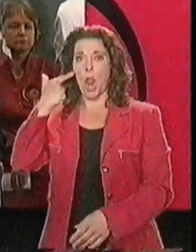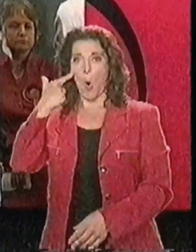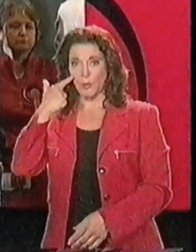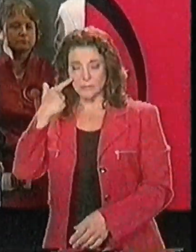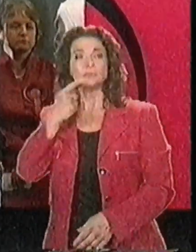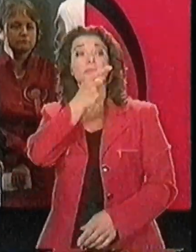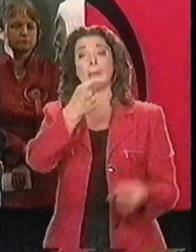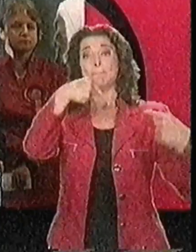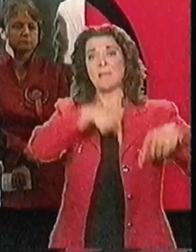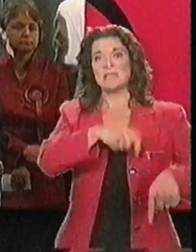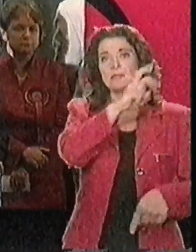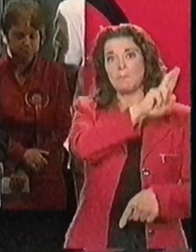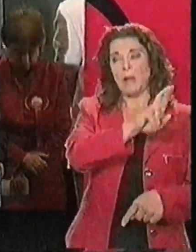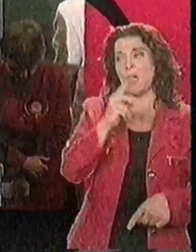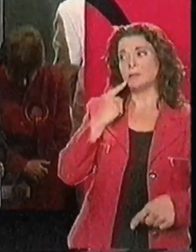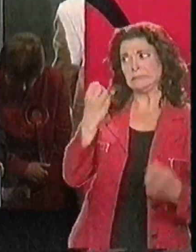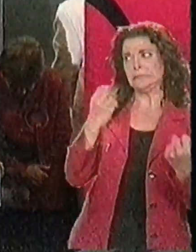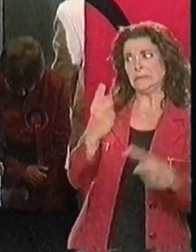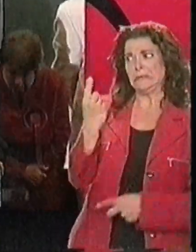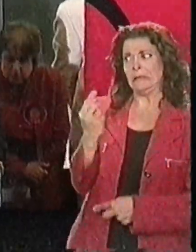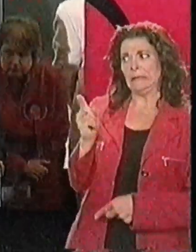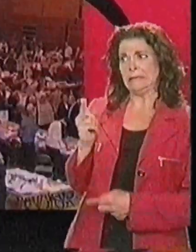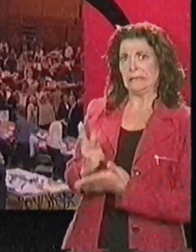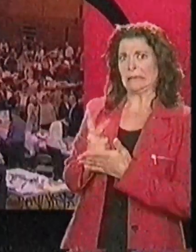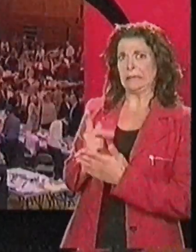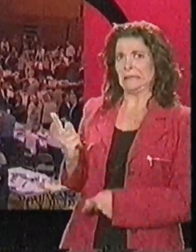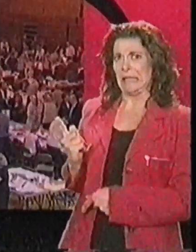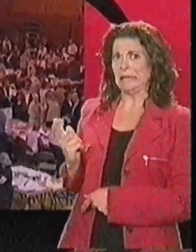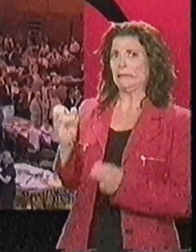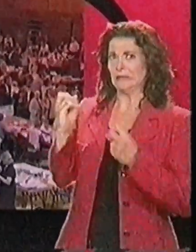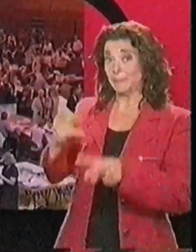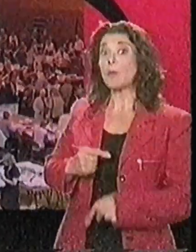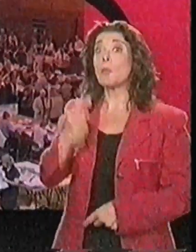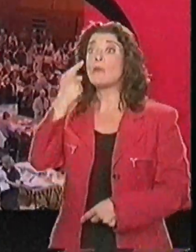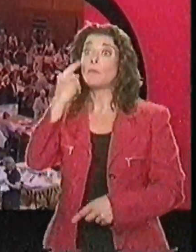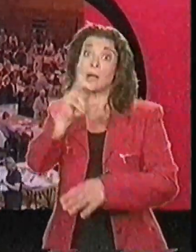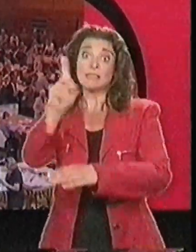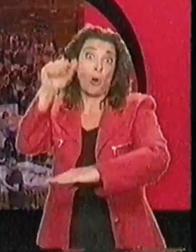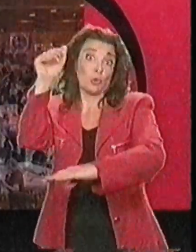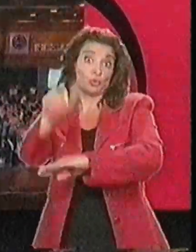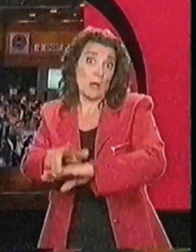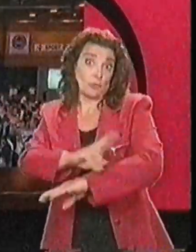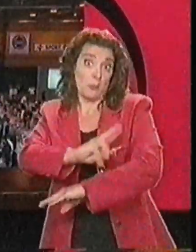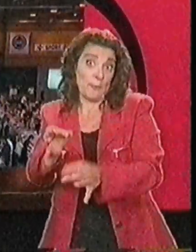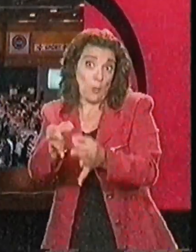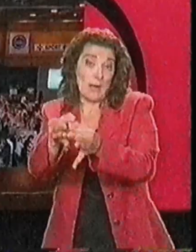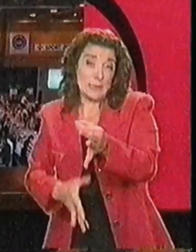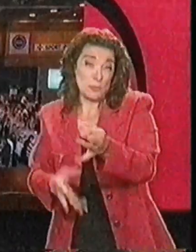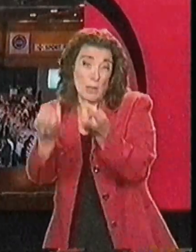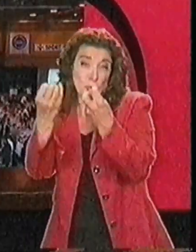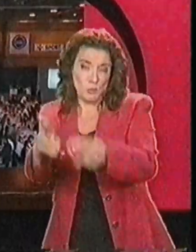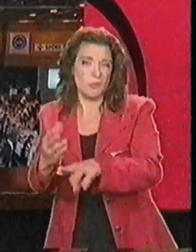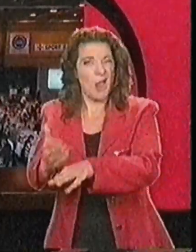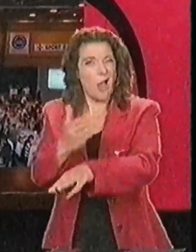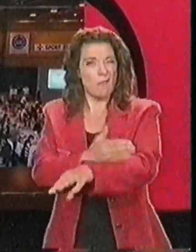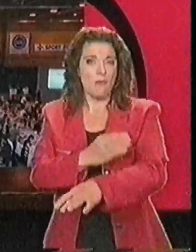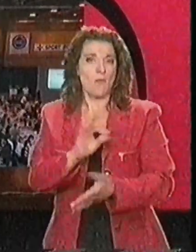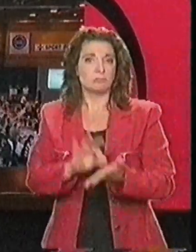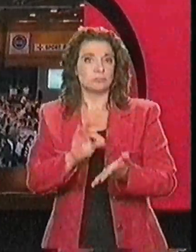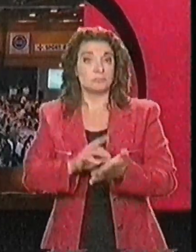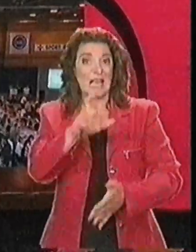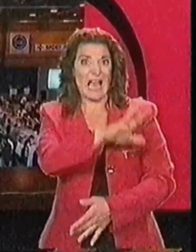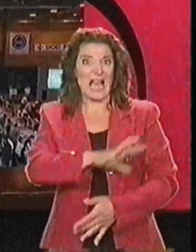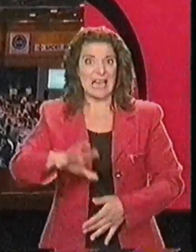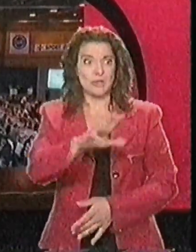Blair. Le résultat des élections européennes ne sera connu que dimanche soir, mais le résultat des élections régionales, on le connaît déjà, et c'est un